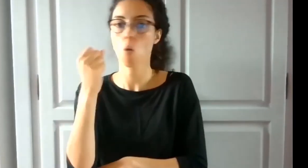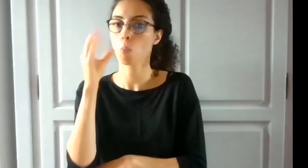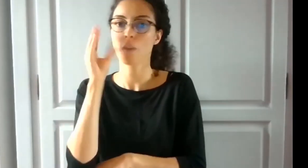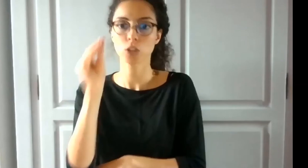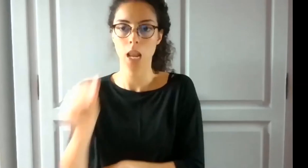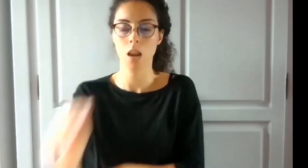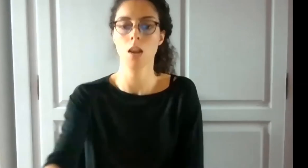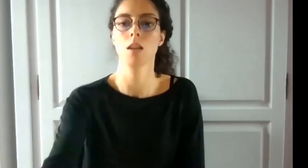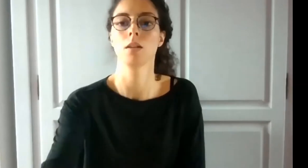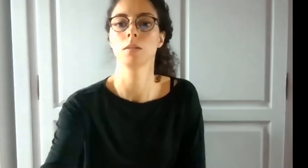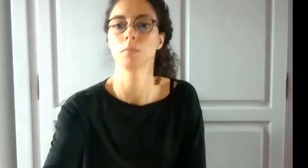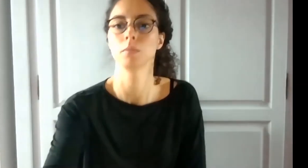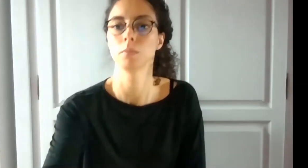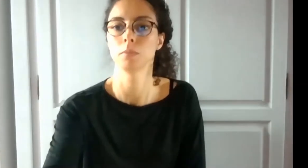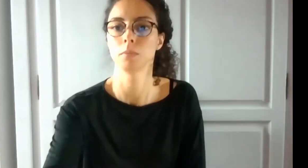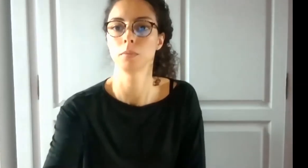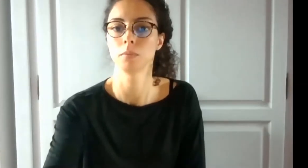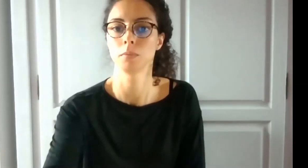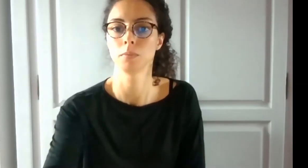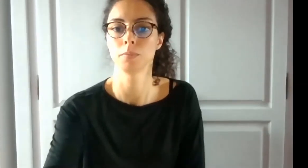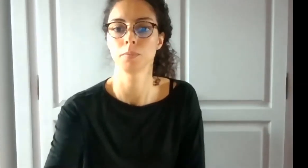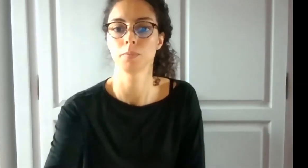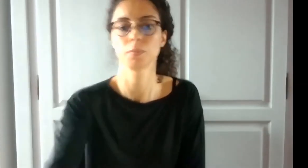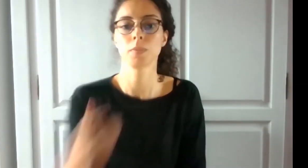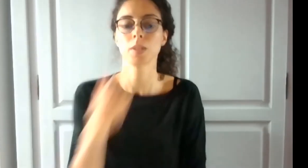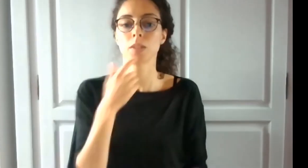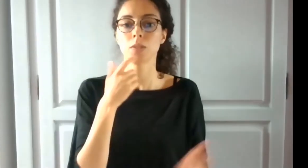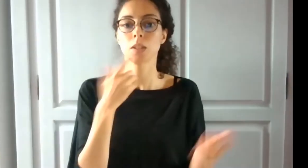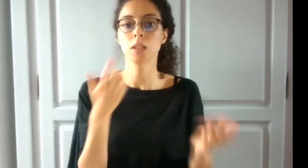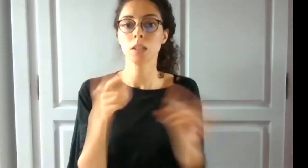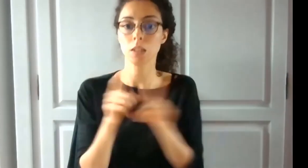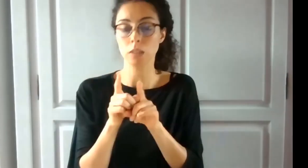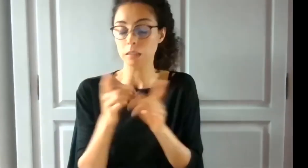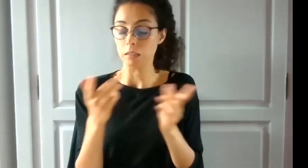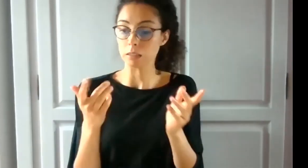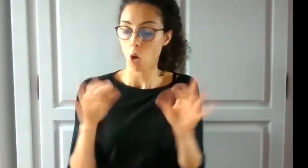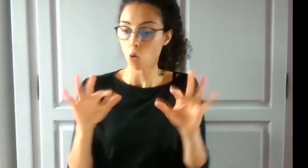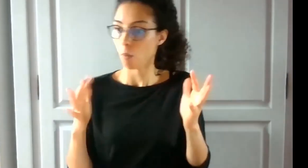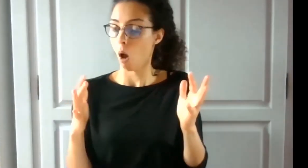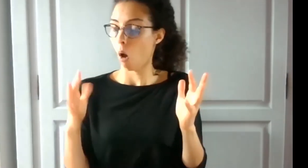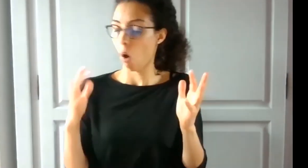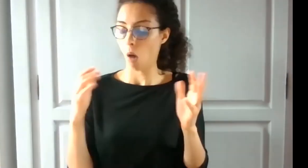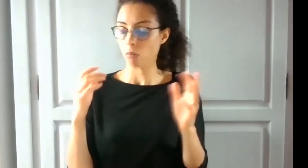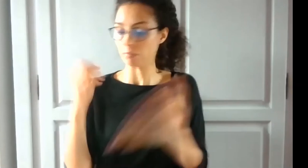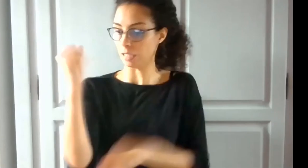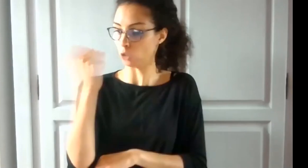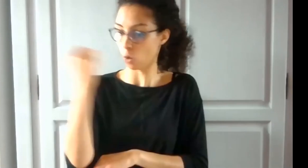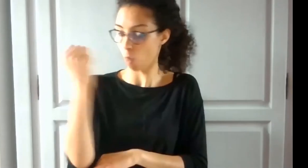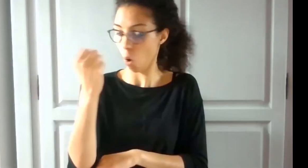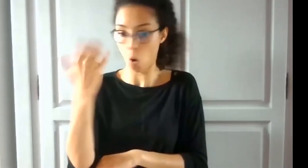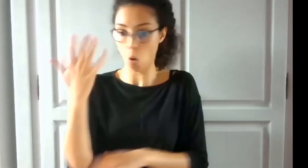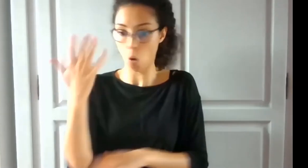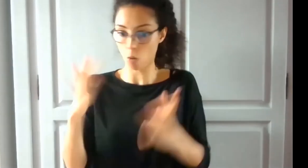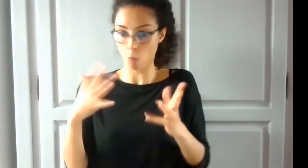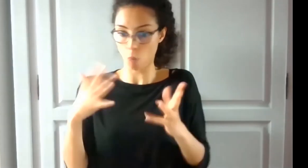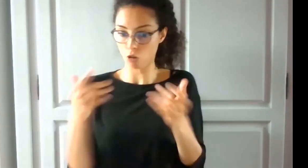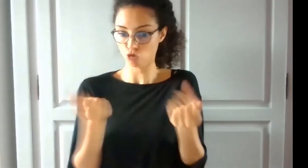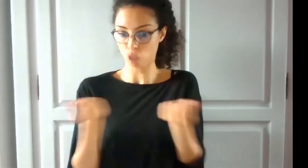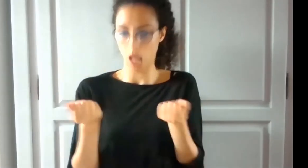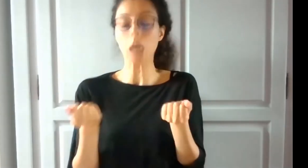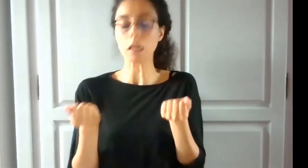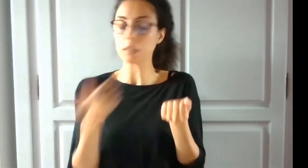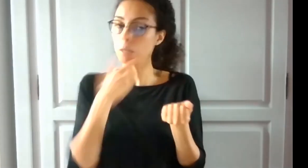et pas toujours avec les ressources pour y faire face. Mais nous savons aussi que pour